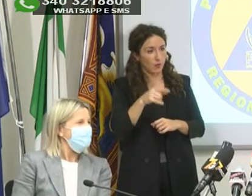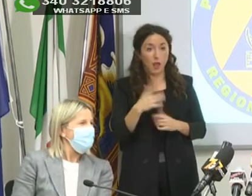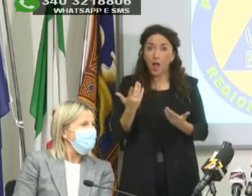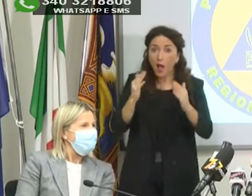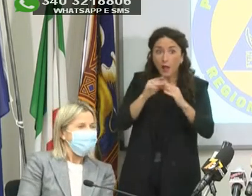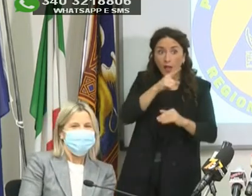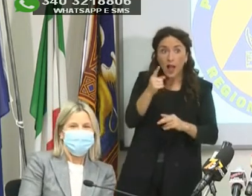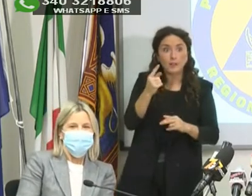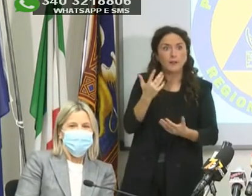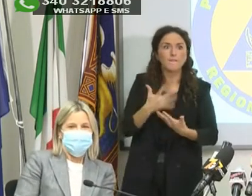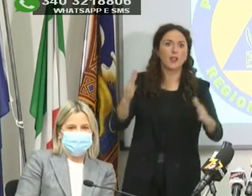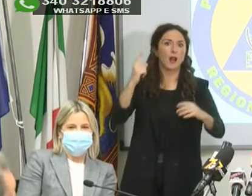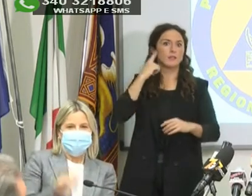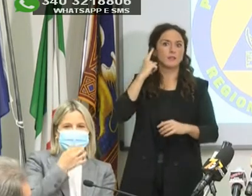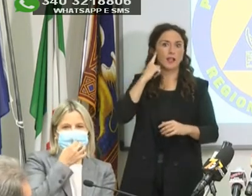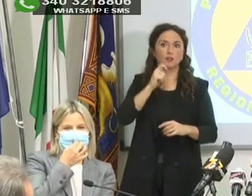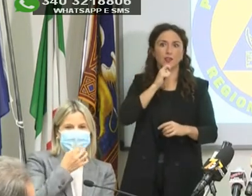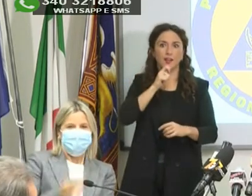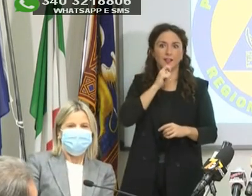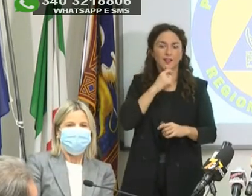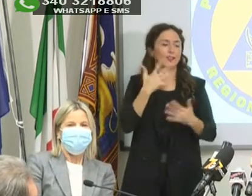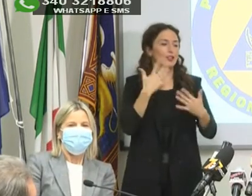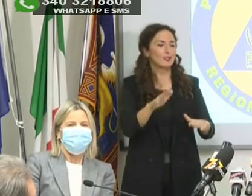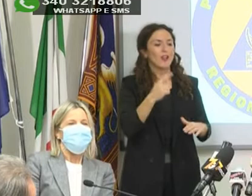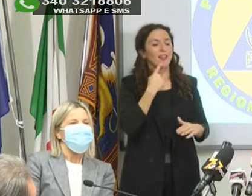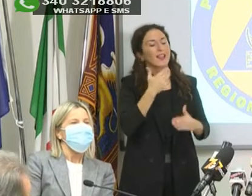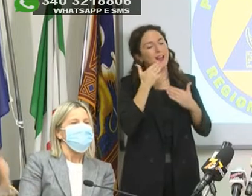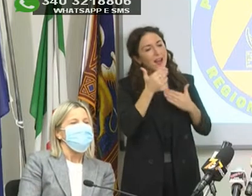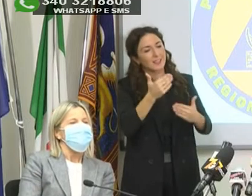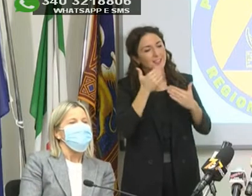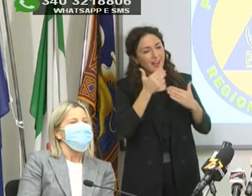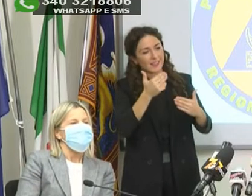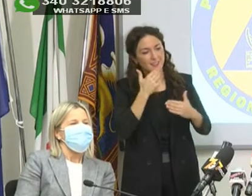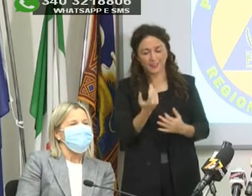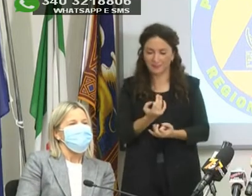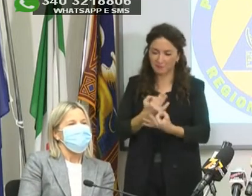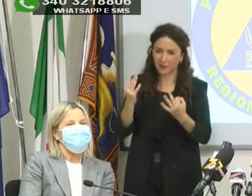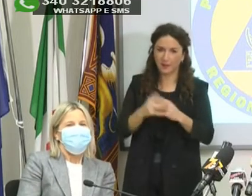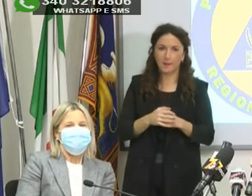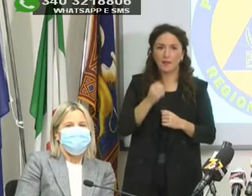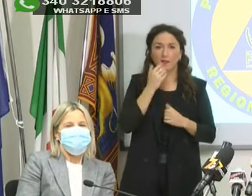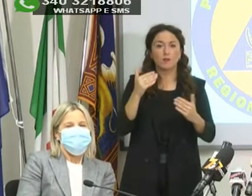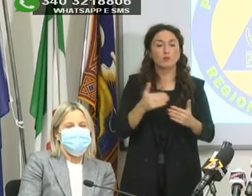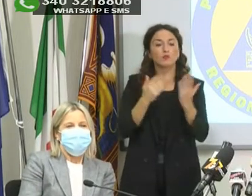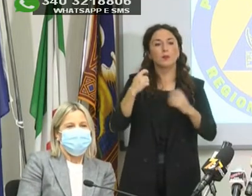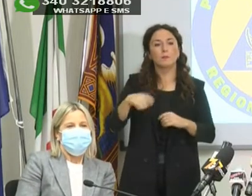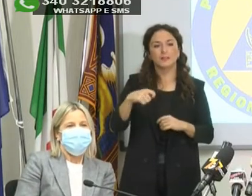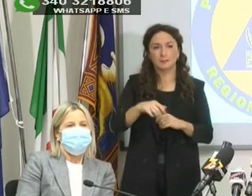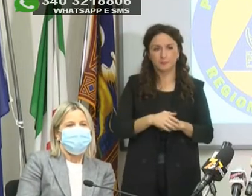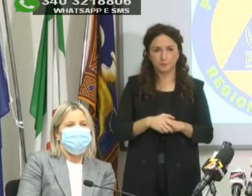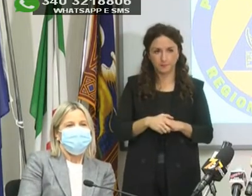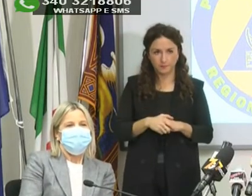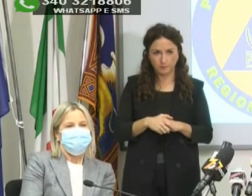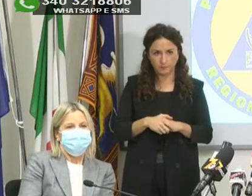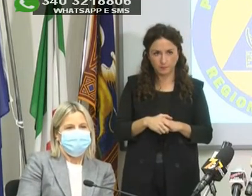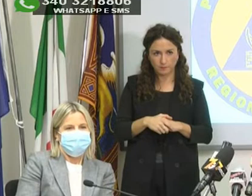casa finalmente sentono cosa dicono i giornalisti. Stanno già arrivando i ringraziamenti, Presidente. Ah, bene. Buongiorno Presidente. Buongiorno. Allora, sul